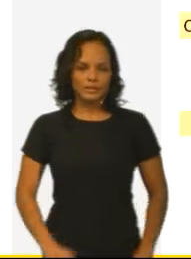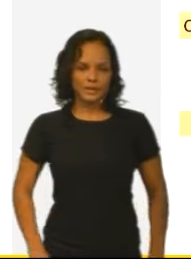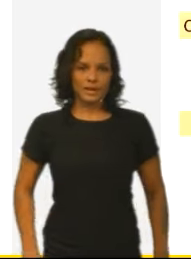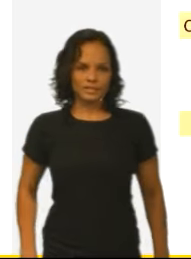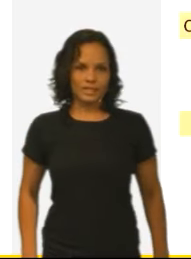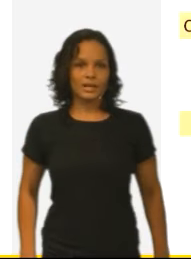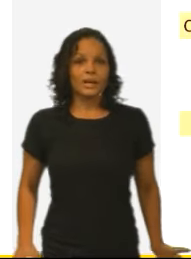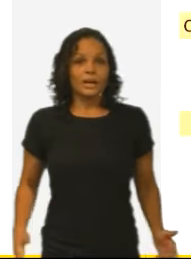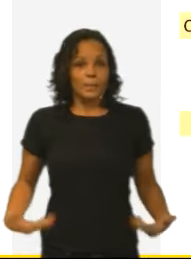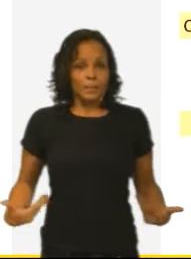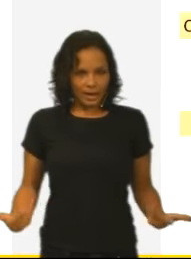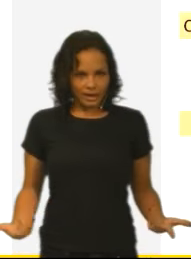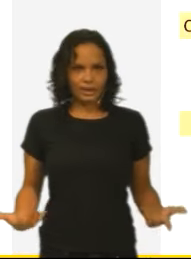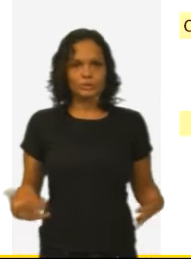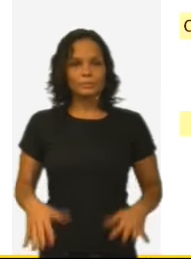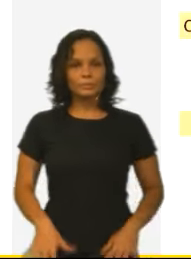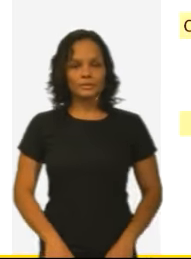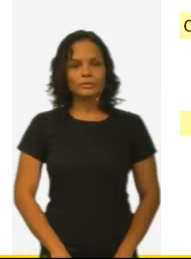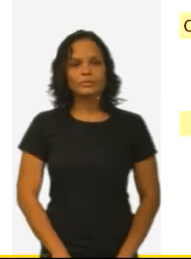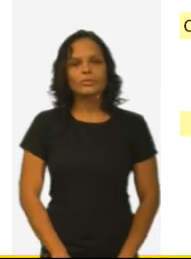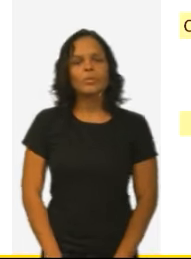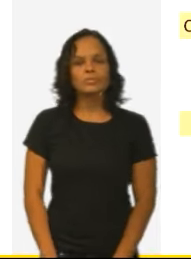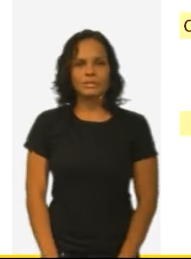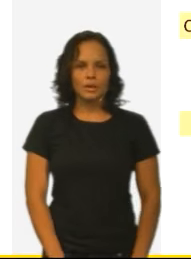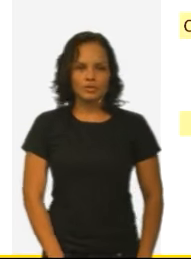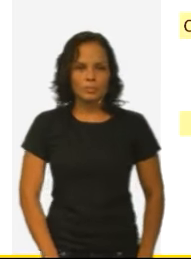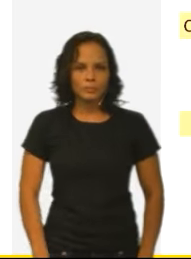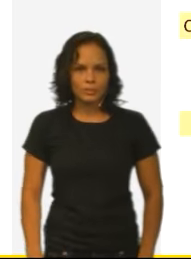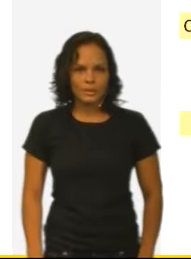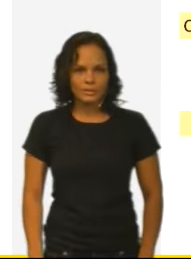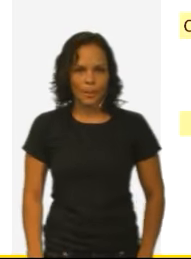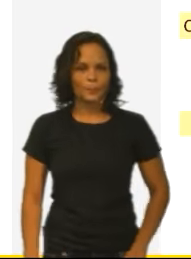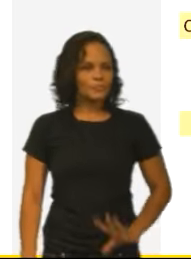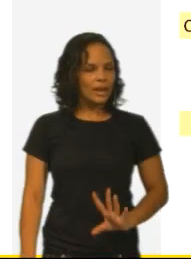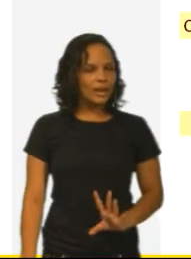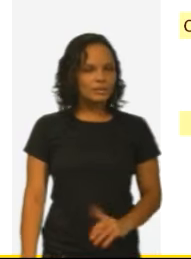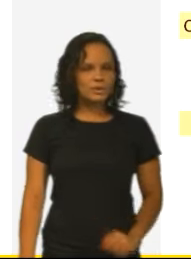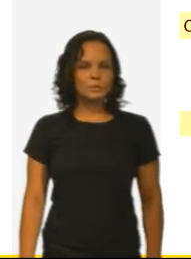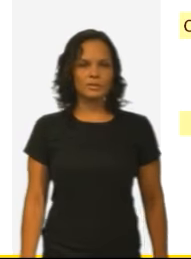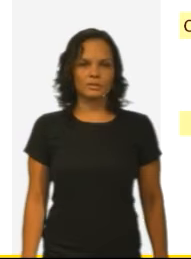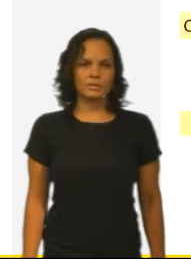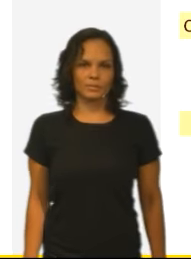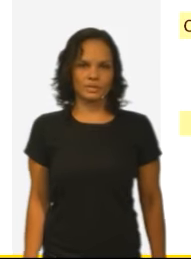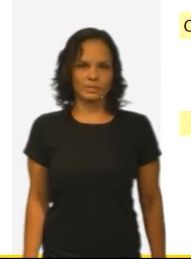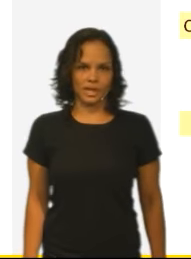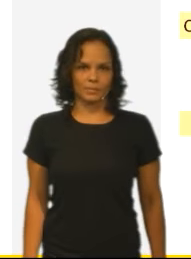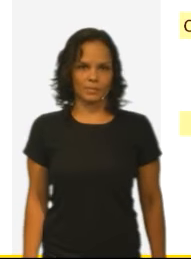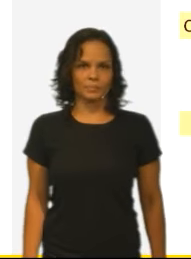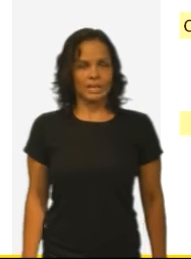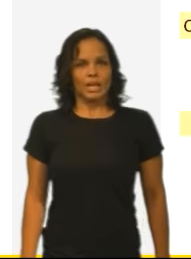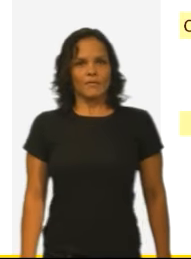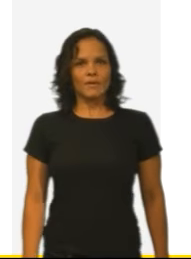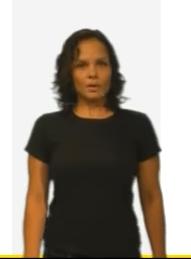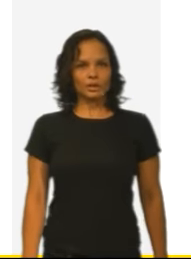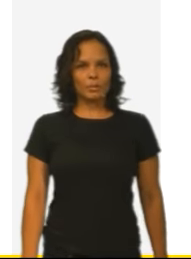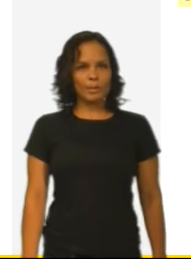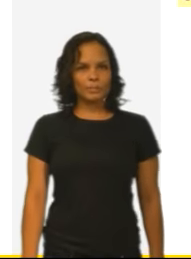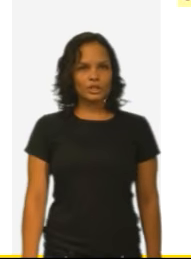deverá ser marcado dentro com um sinal de pontuação. É isso que eu preciso que vocês saibam. Vamos retomar